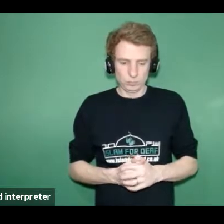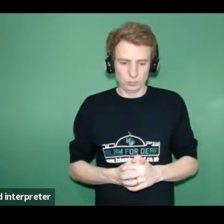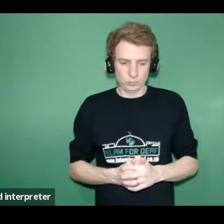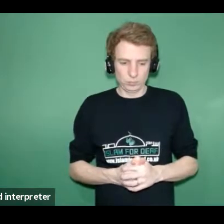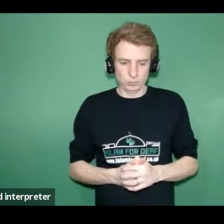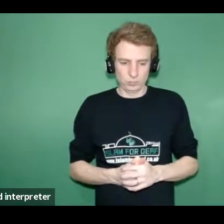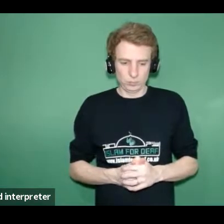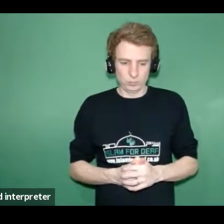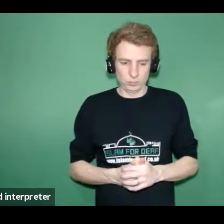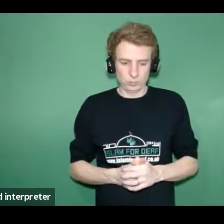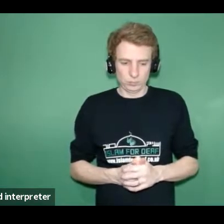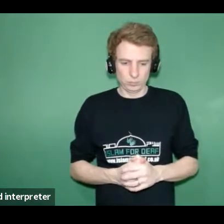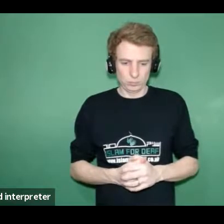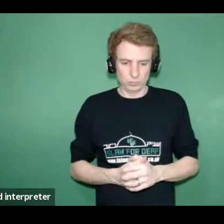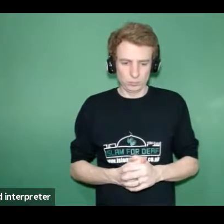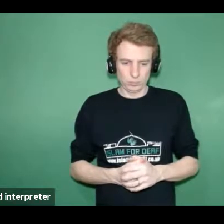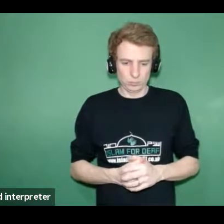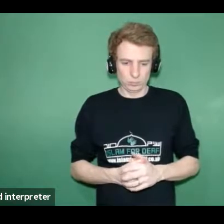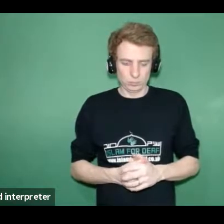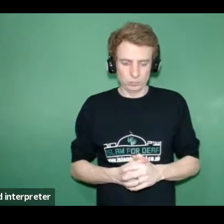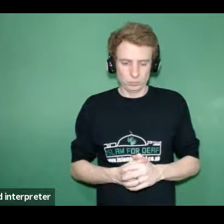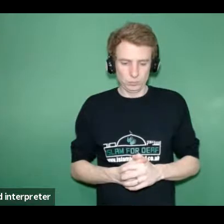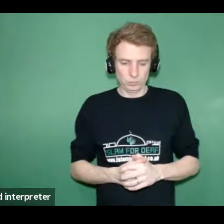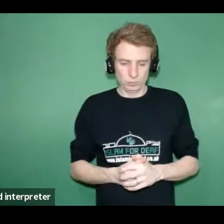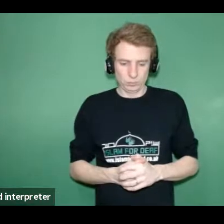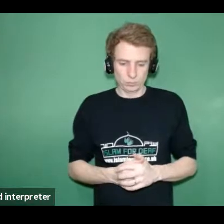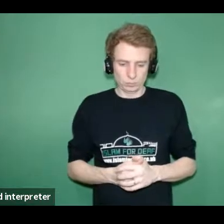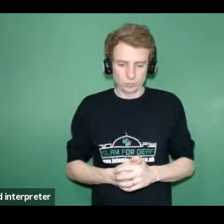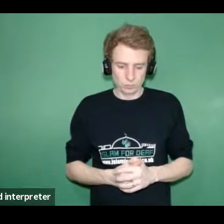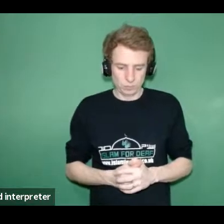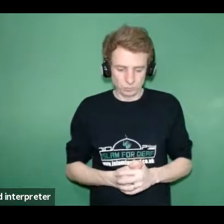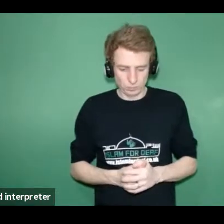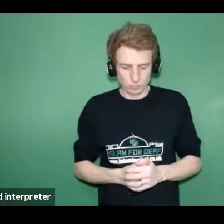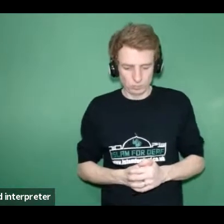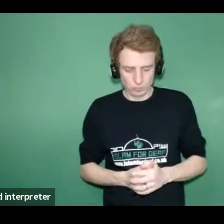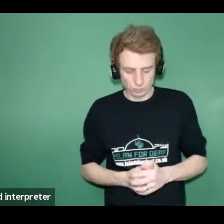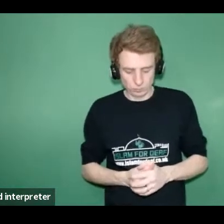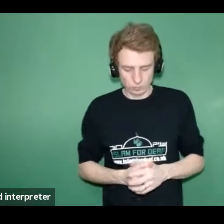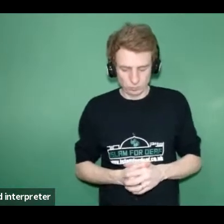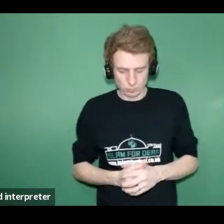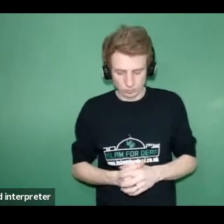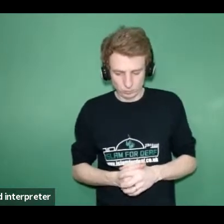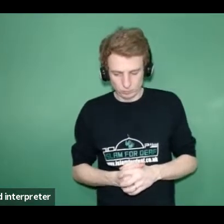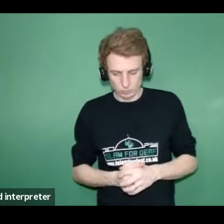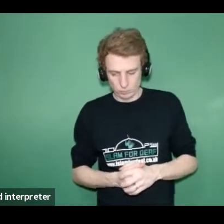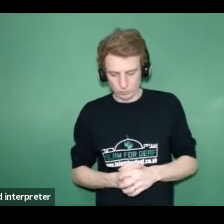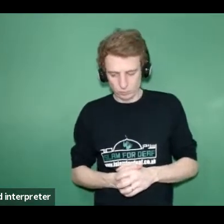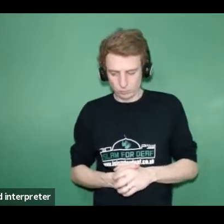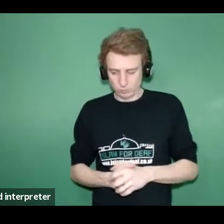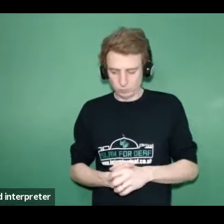يحبها الله عز وجل وتجتنب ما يبغضه الله عز وجل.